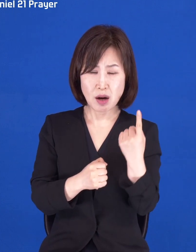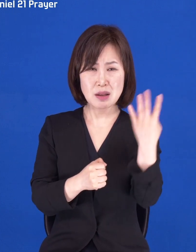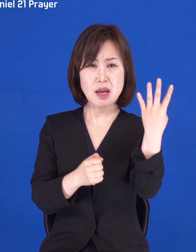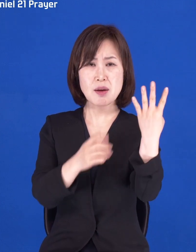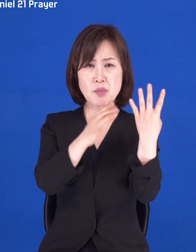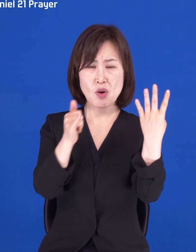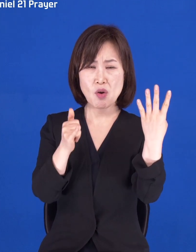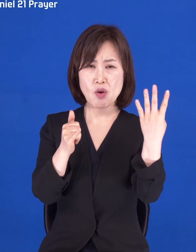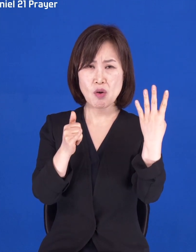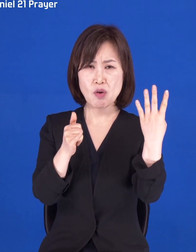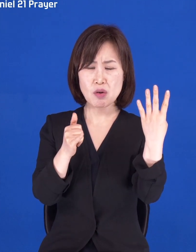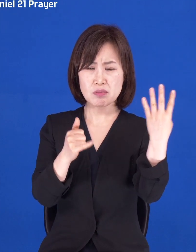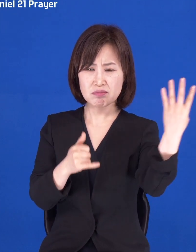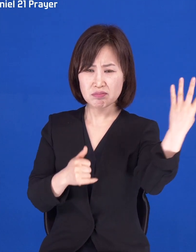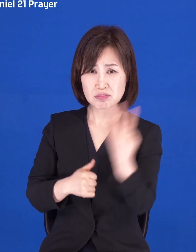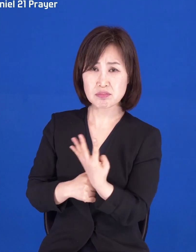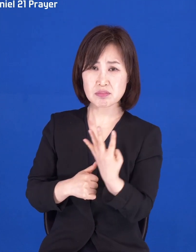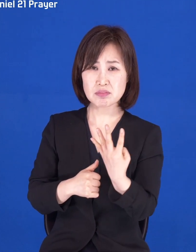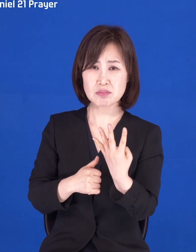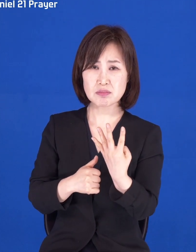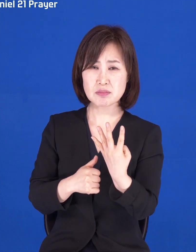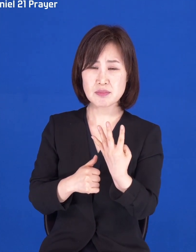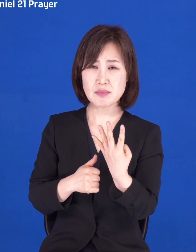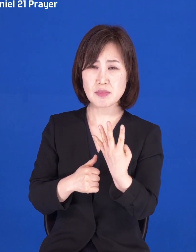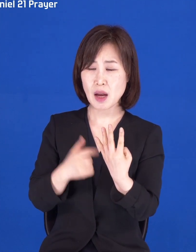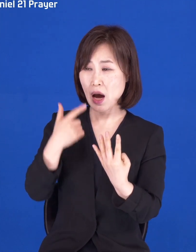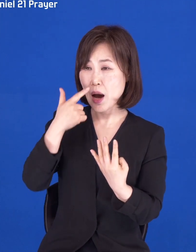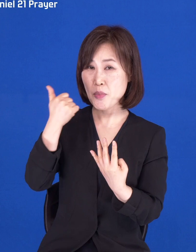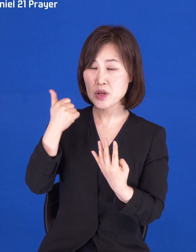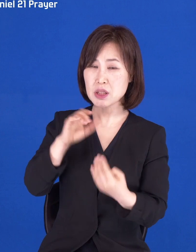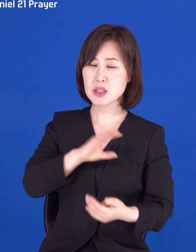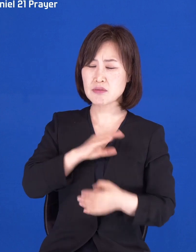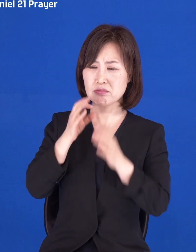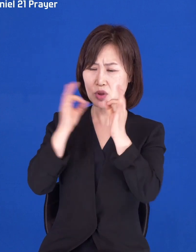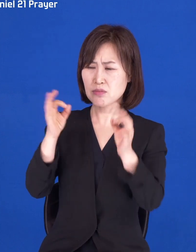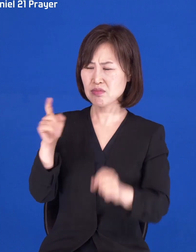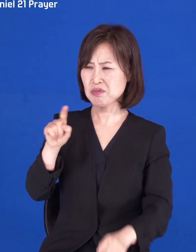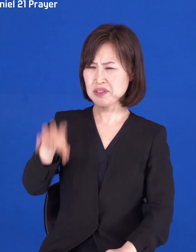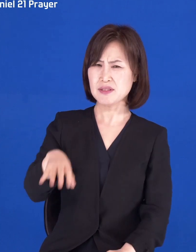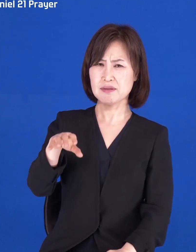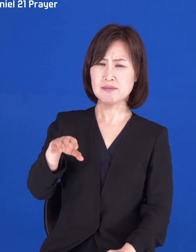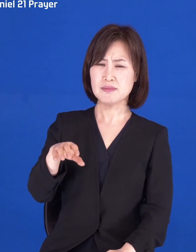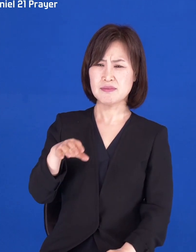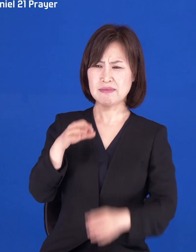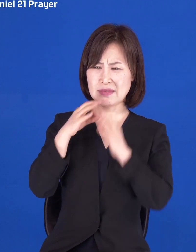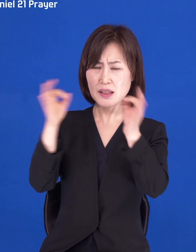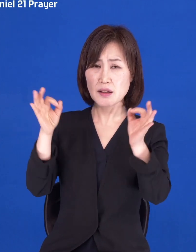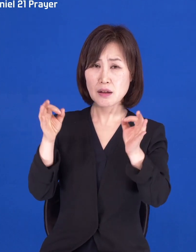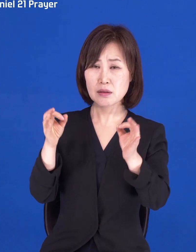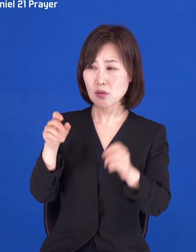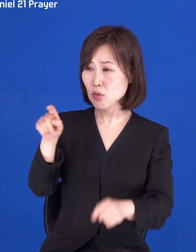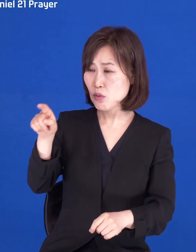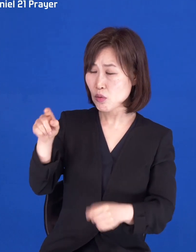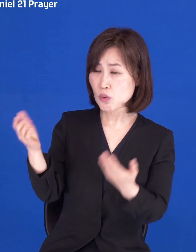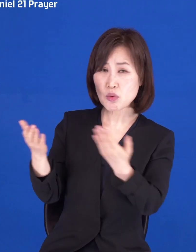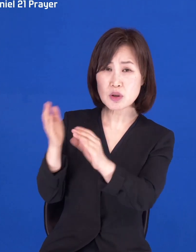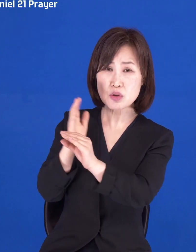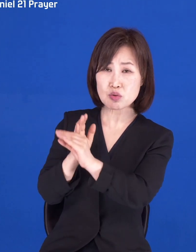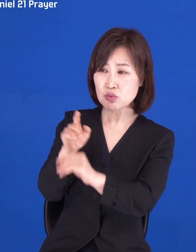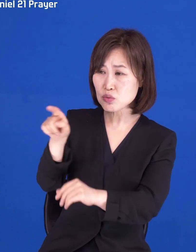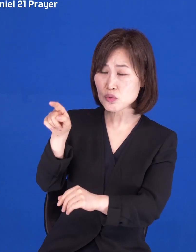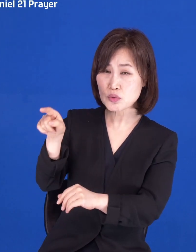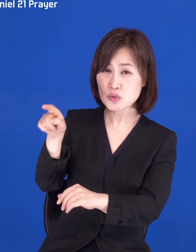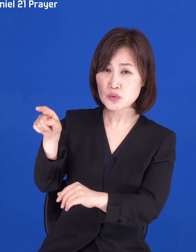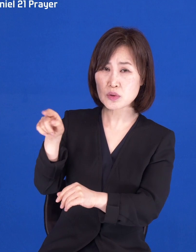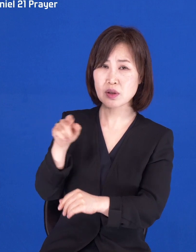4명이 들어온 거예요. 그러면서 아버지 이름을 부르면서 어디 있냐고. 그래서 저기 작업실 켠을 가리키며 저